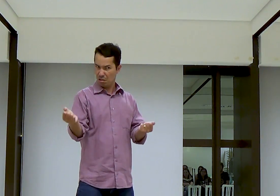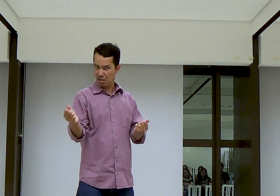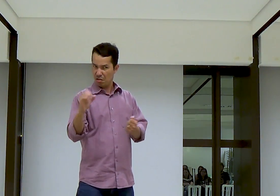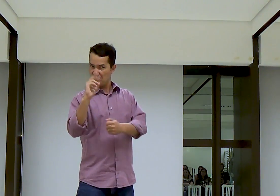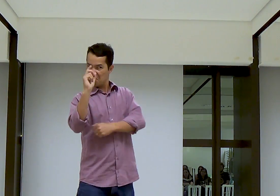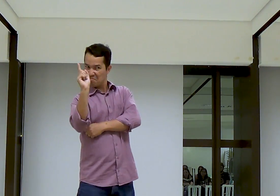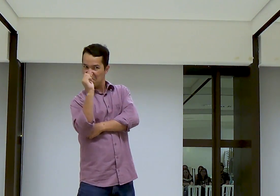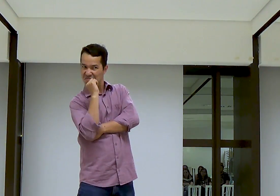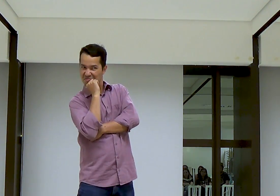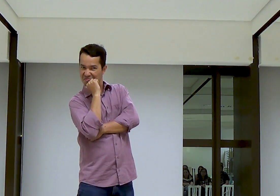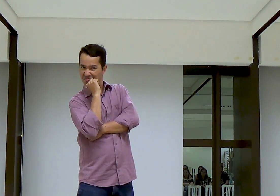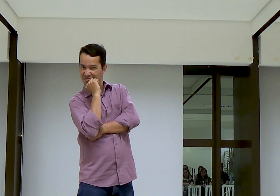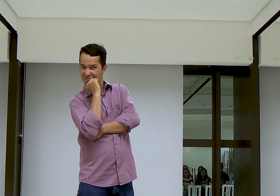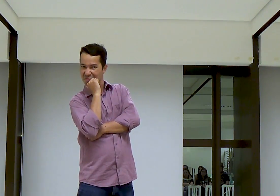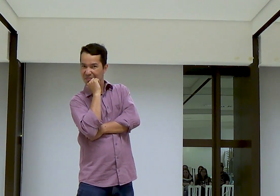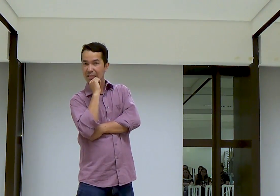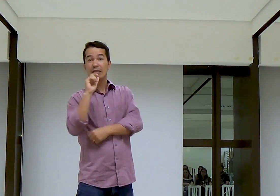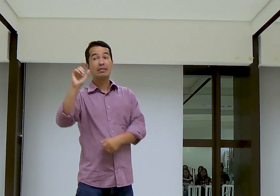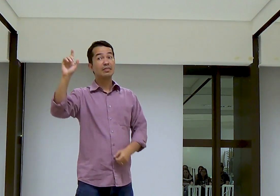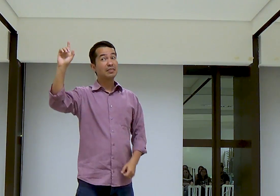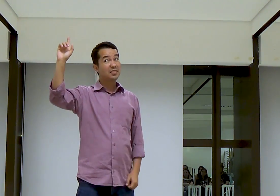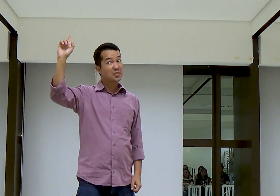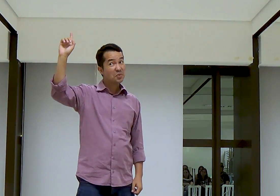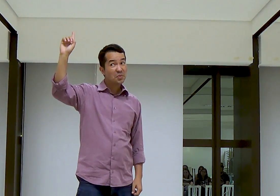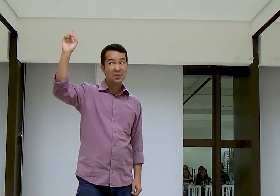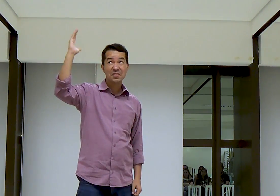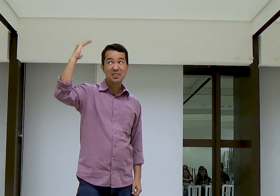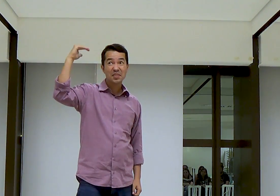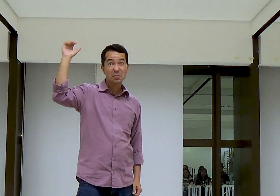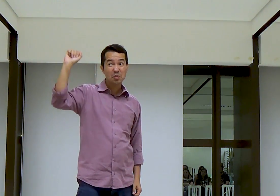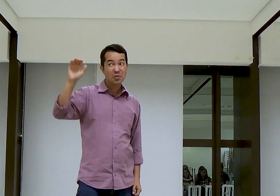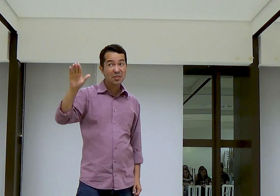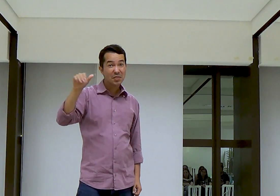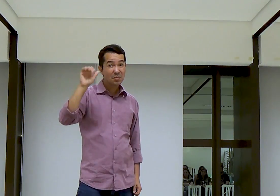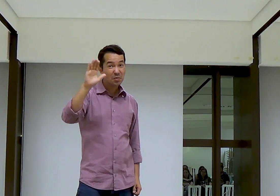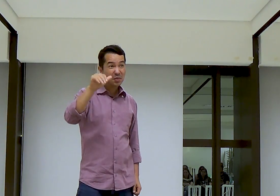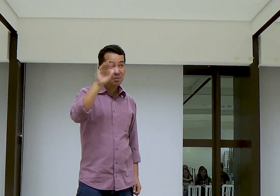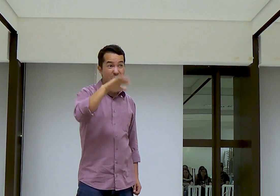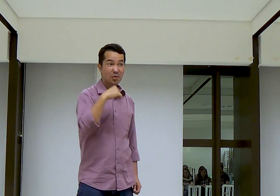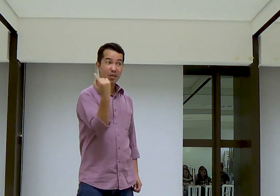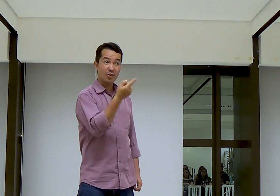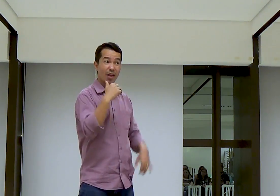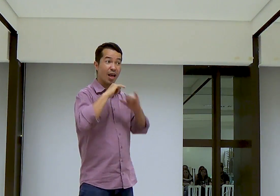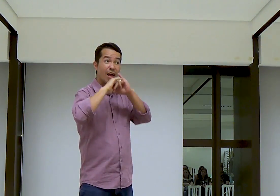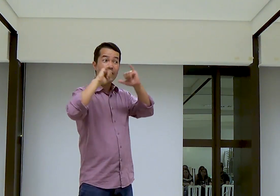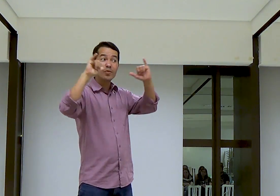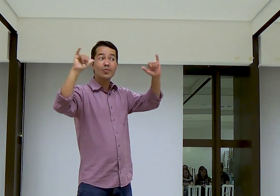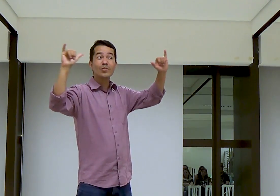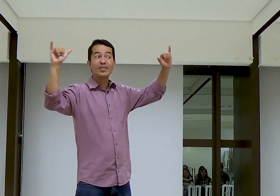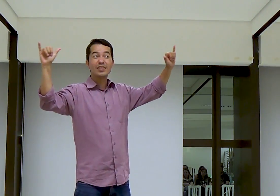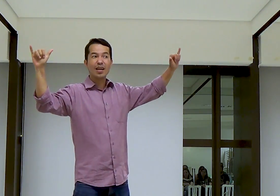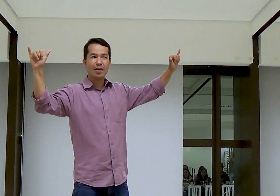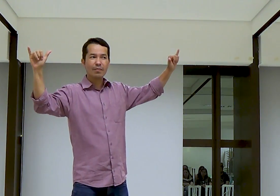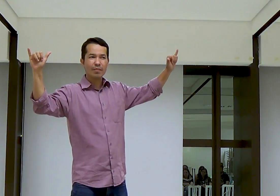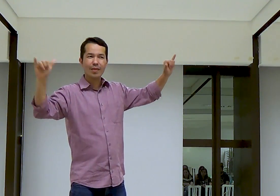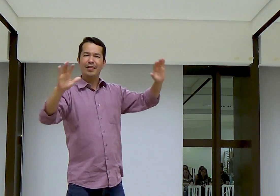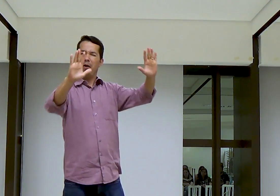vai fazer. Agora eu te pergunto: você já aceitou o chamado de Deus ou não? Deus tem te chamado para